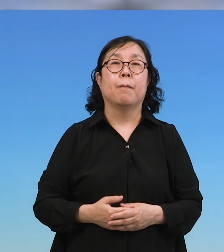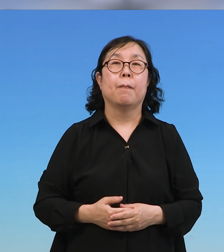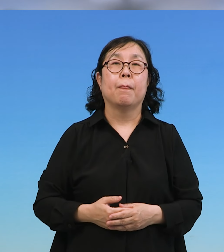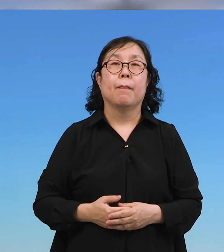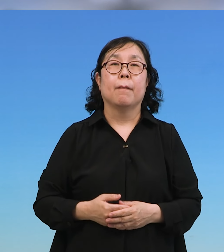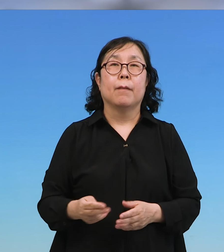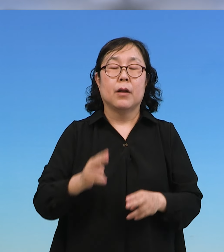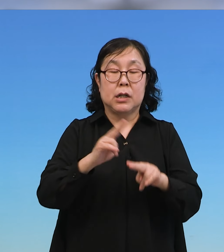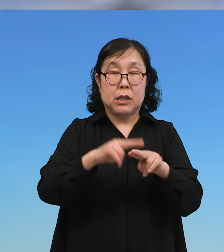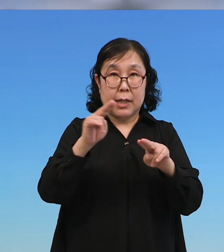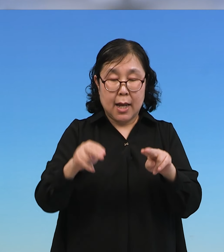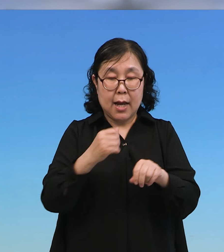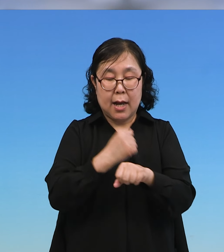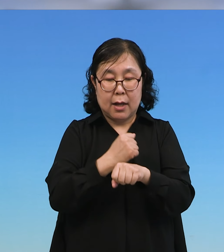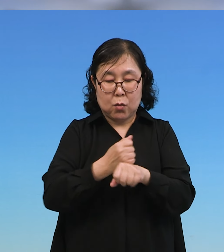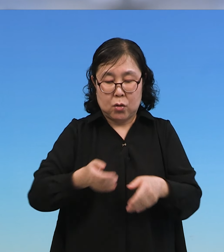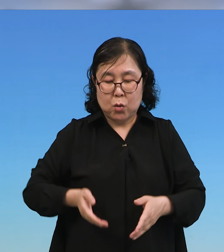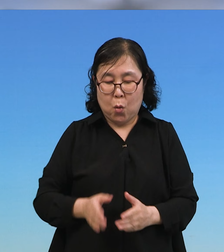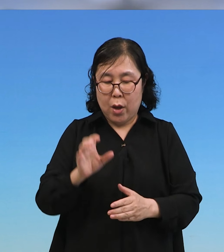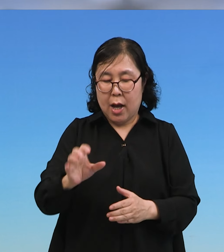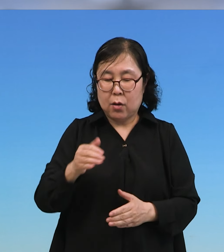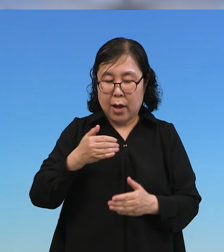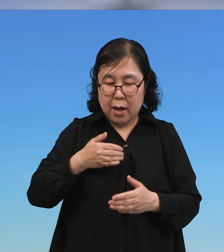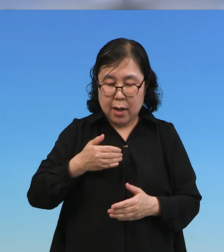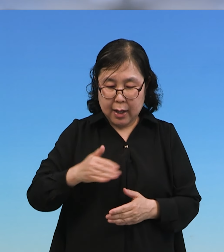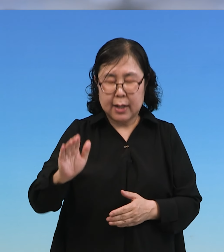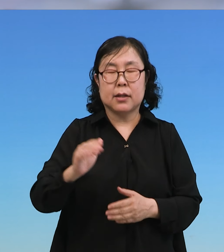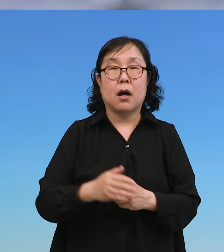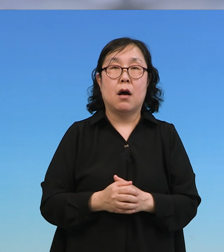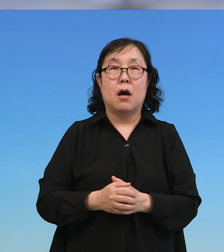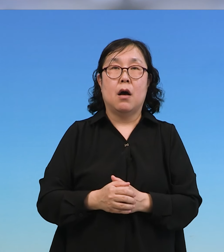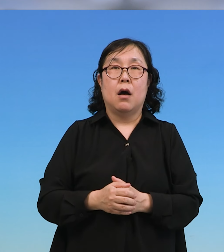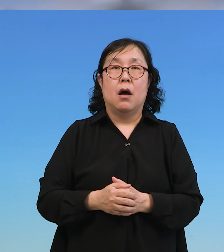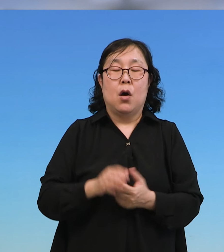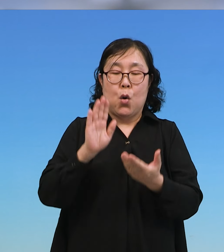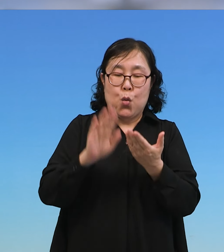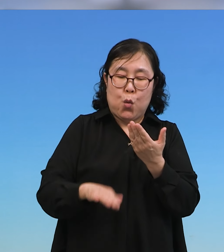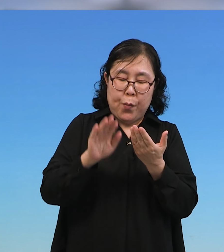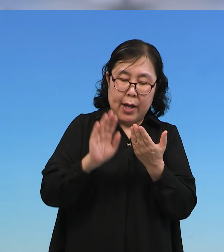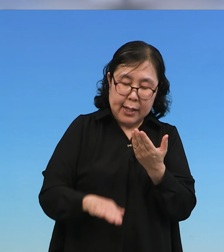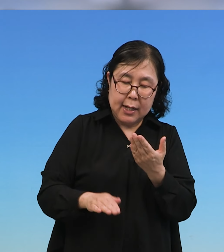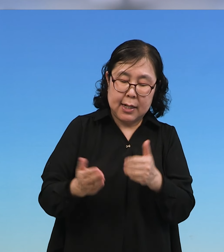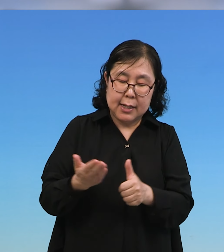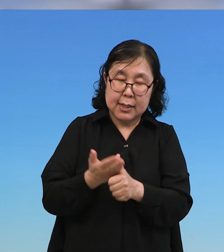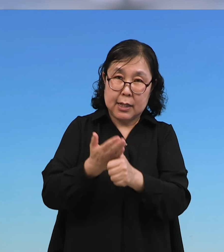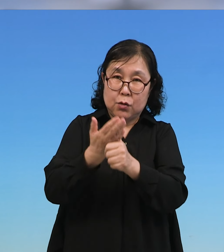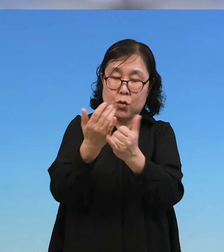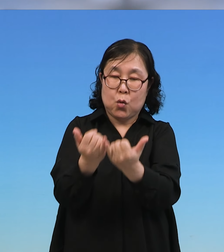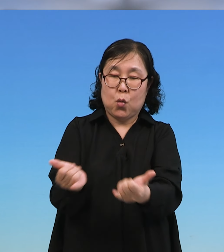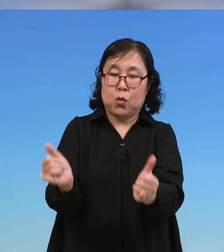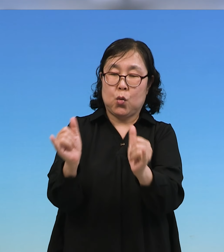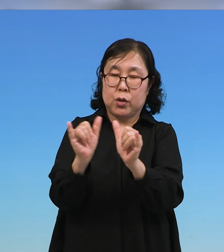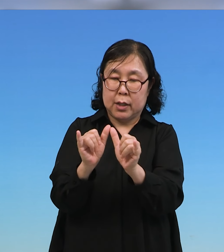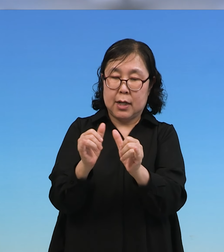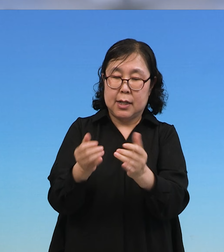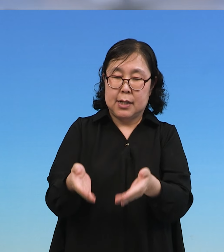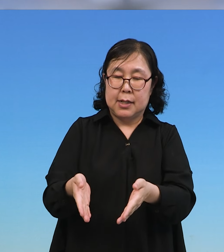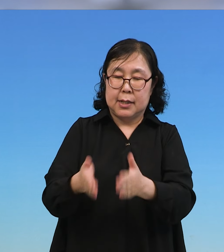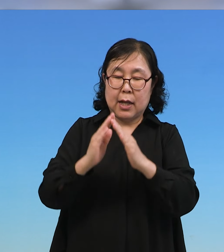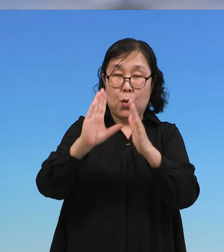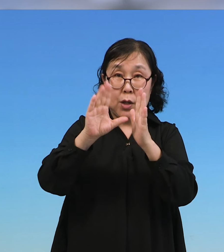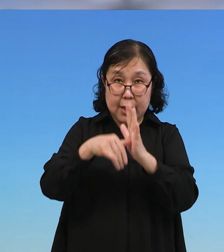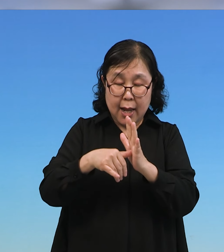그렇게 은퇴해서 고향으로 내려가 너무나 아름다운 후학들을 키우는 공동체를 세울 때 왜 거기에서